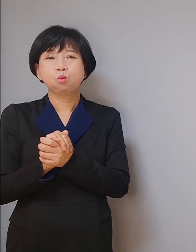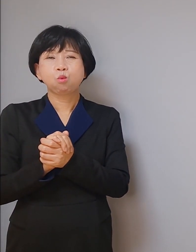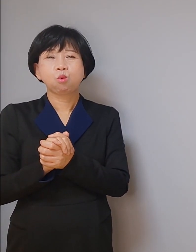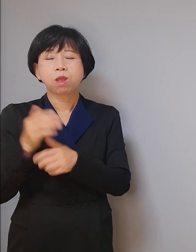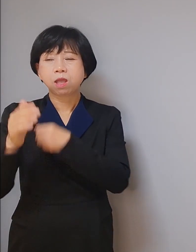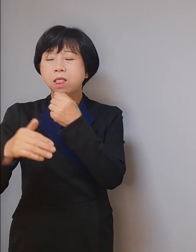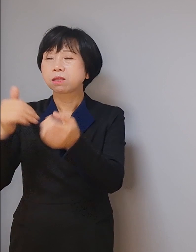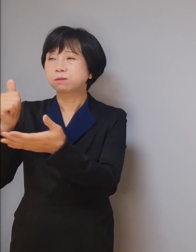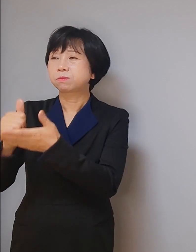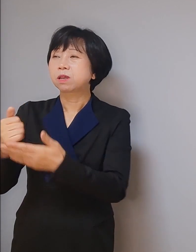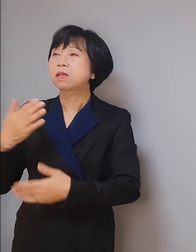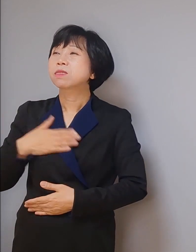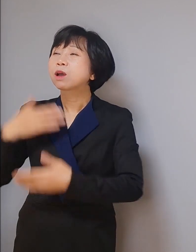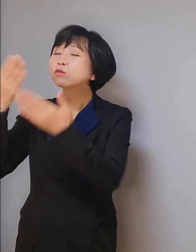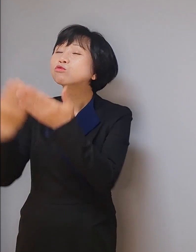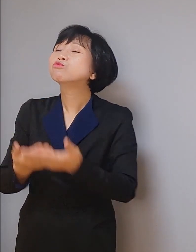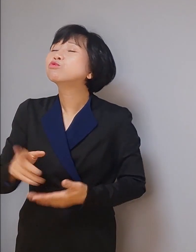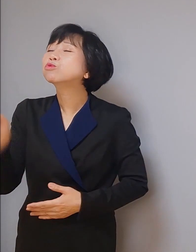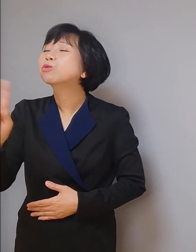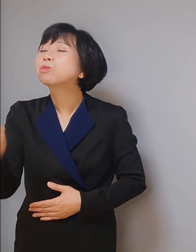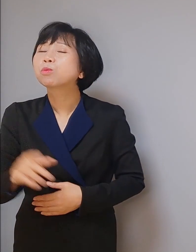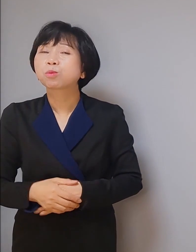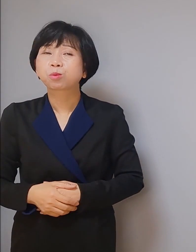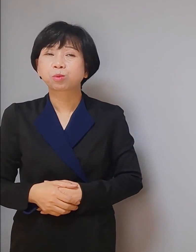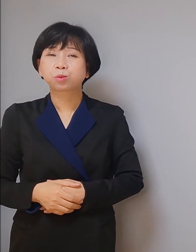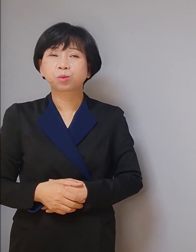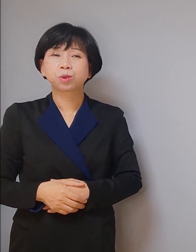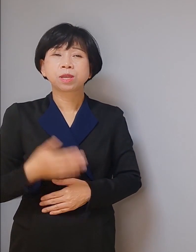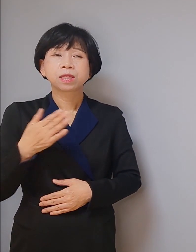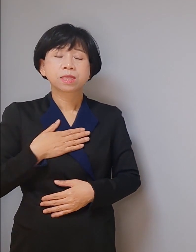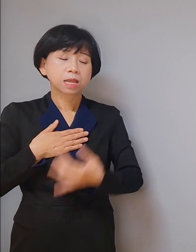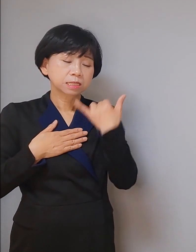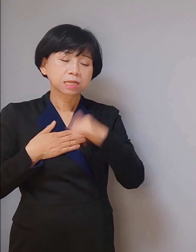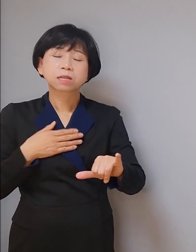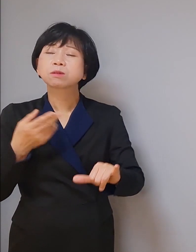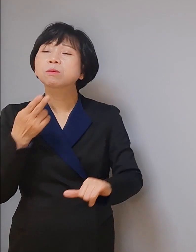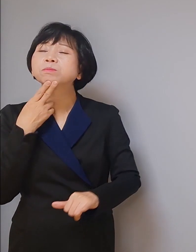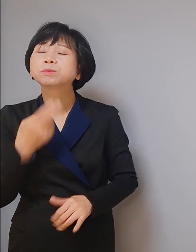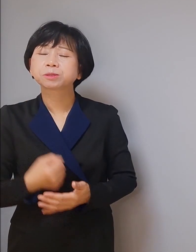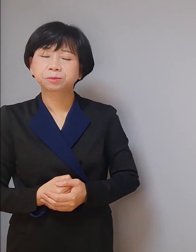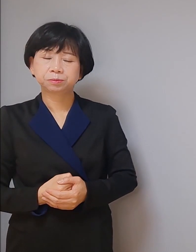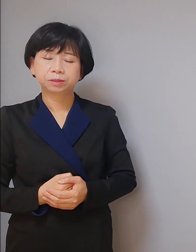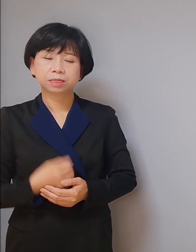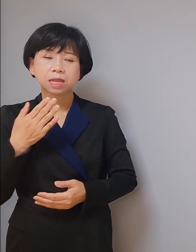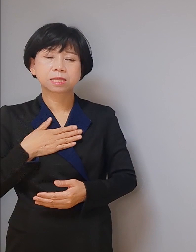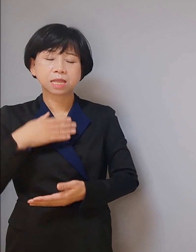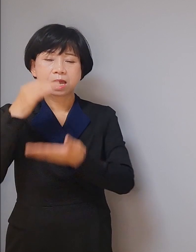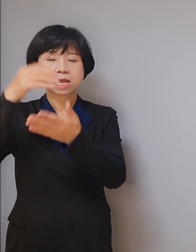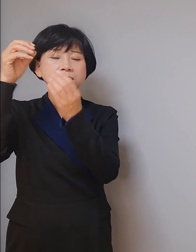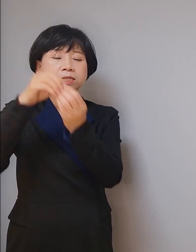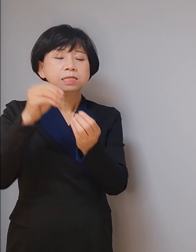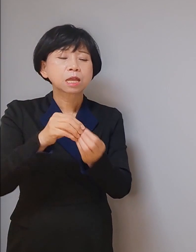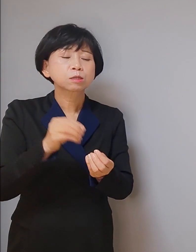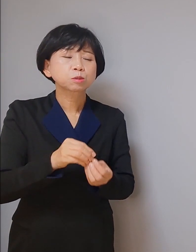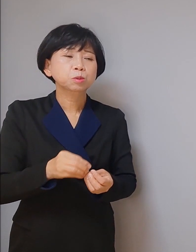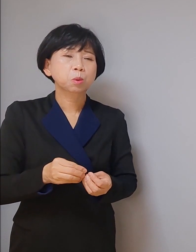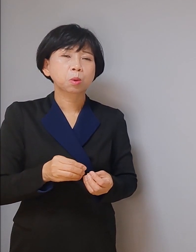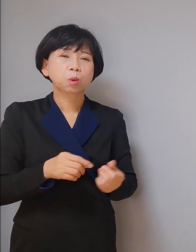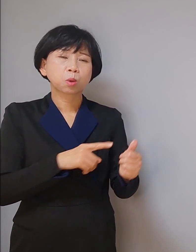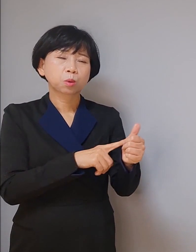하나님께 대답합니다. 다시 2절을 한번 볼까요? 나는 자식이 없사오니 나의 상속자는 이 다메섹